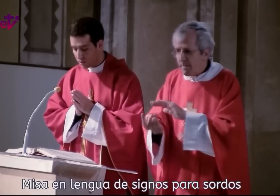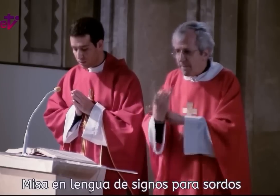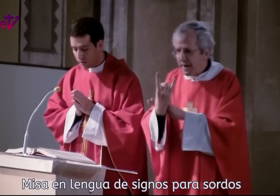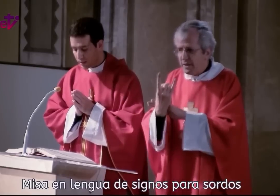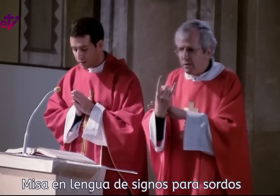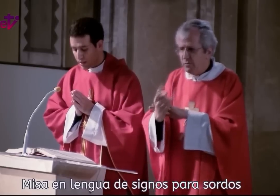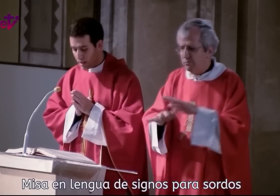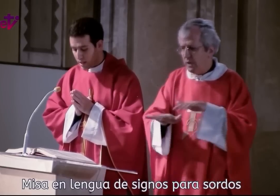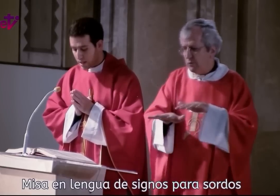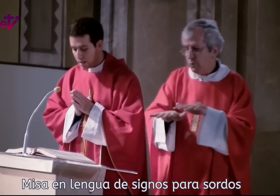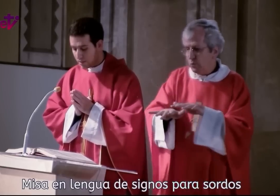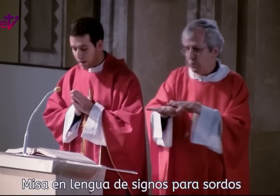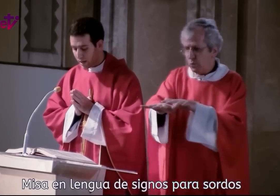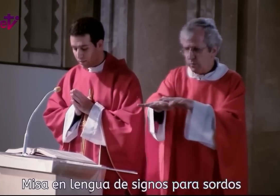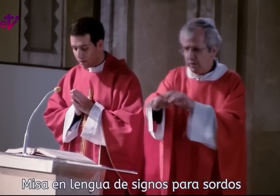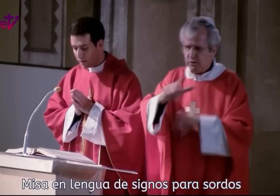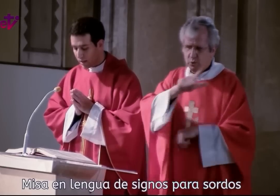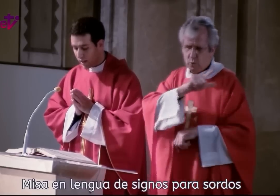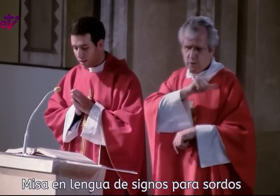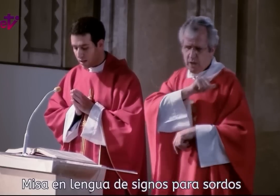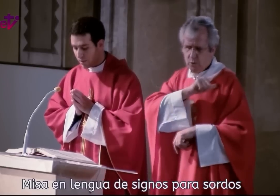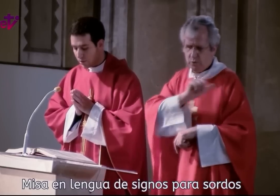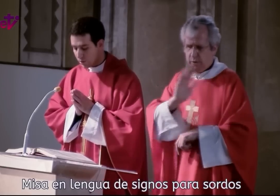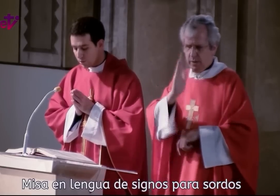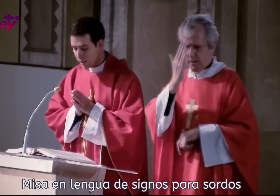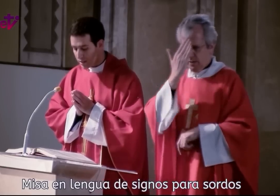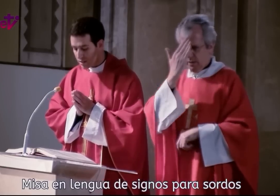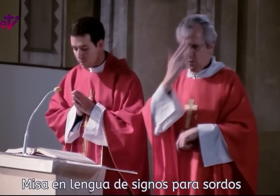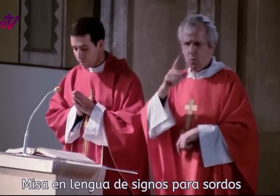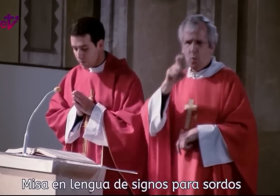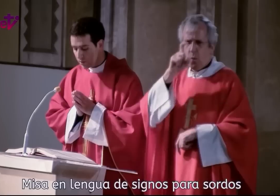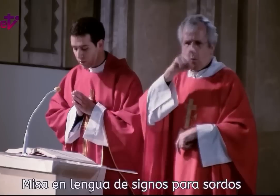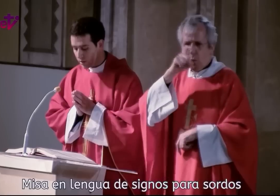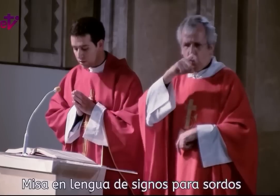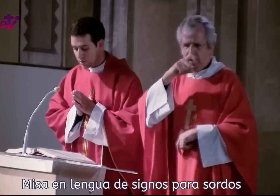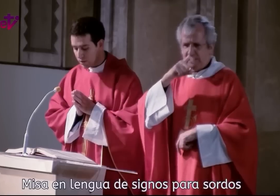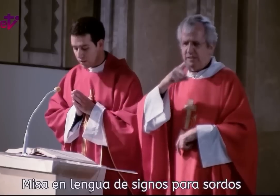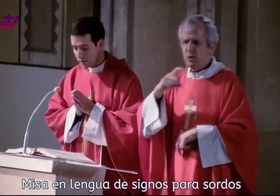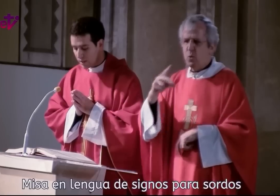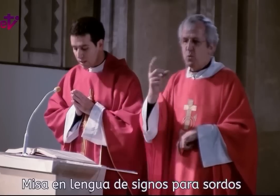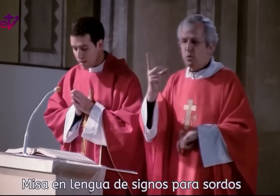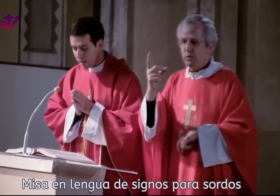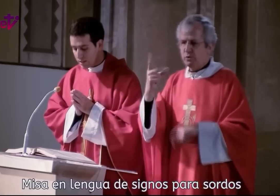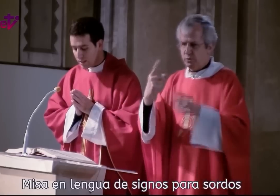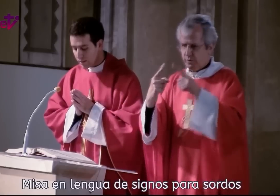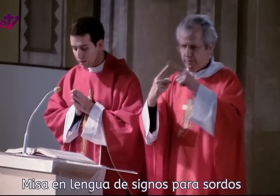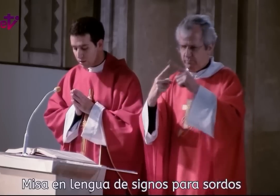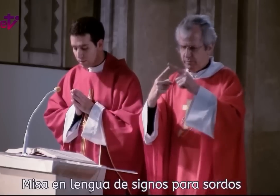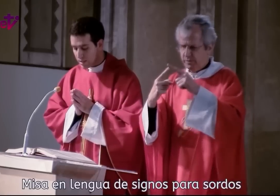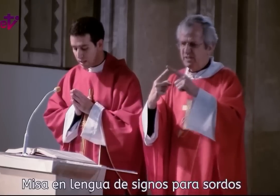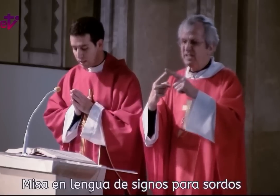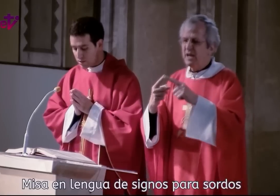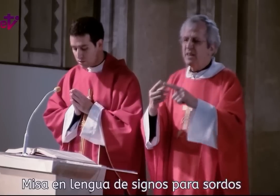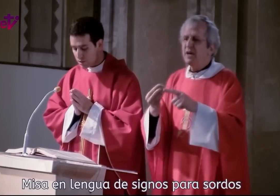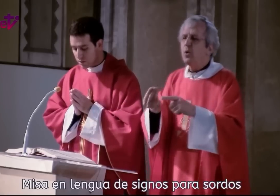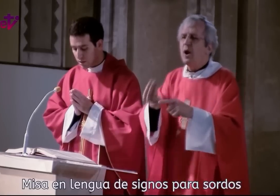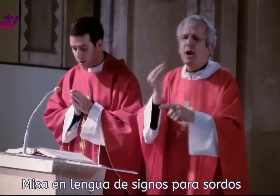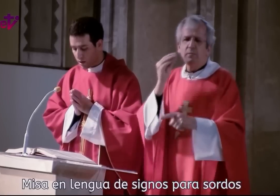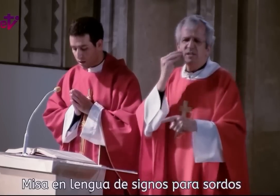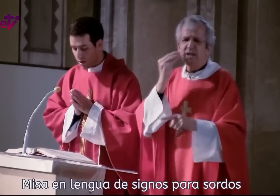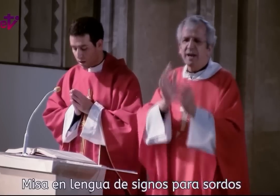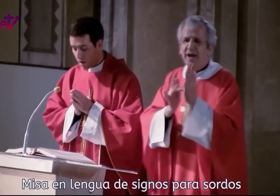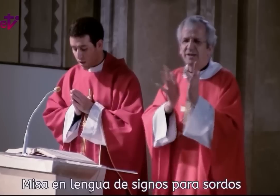una turba. Iba a la cabeza el llamado Judas, uno de los 12, y se acercó a besar a